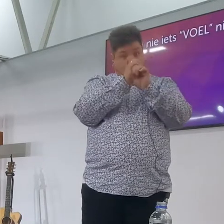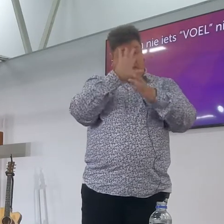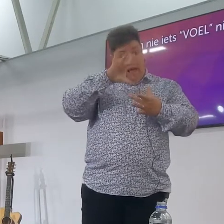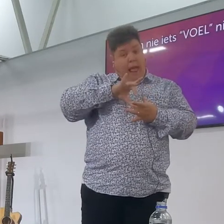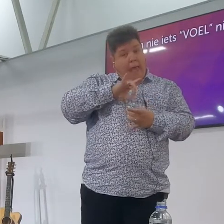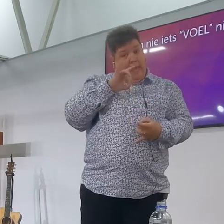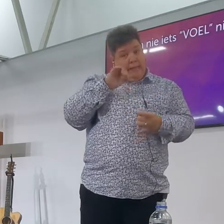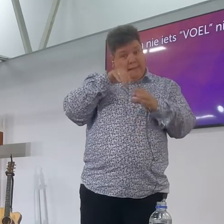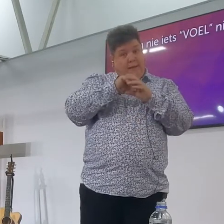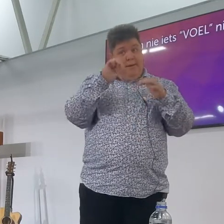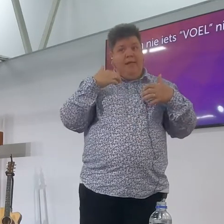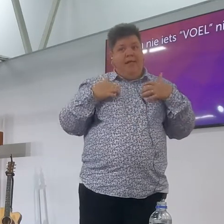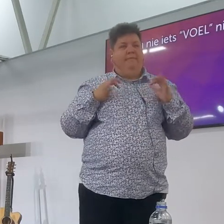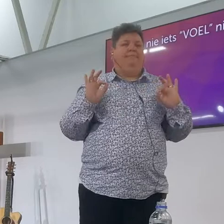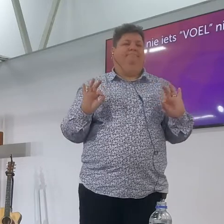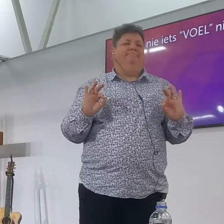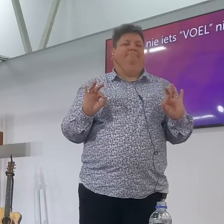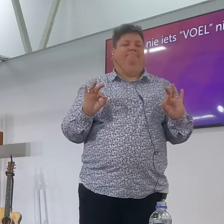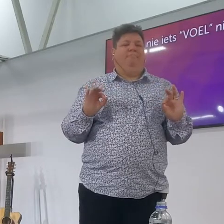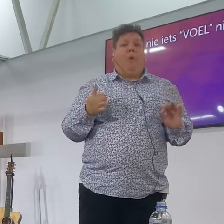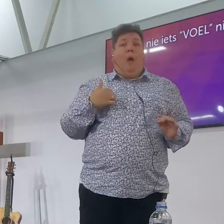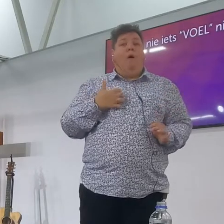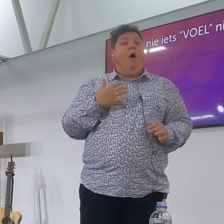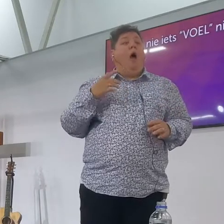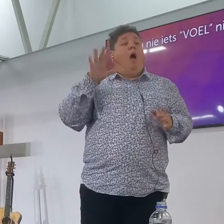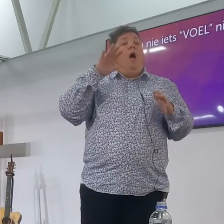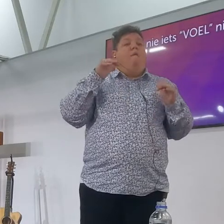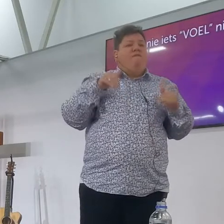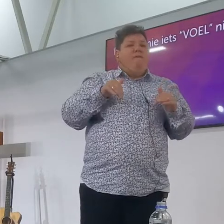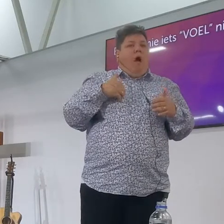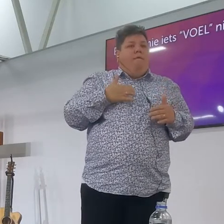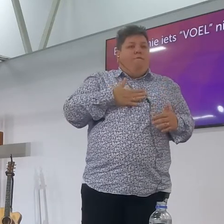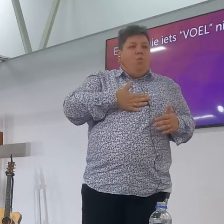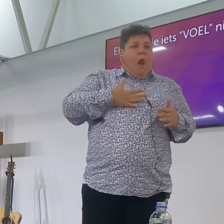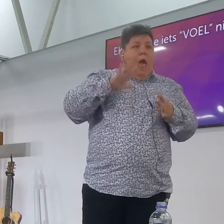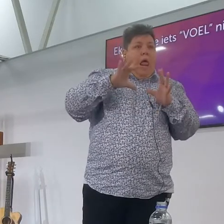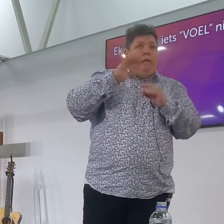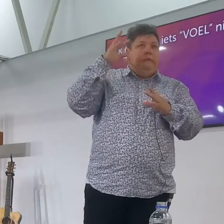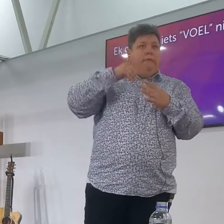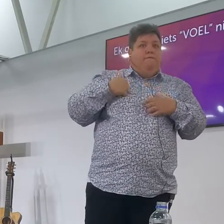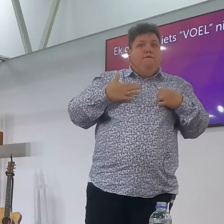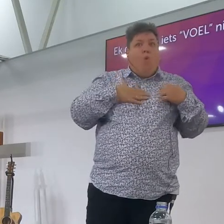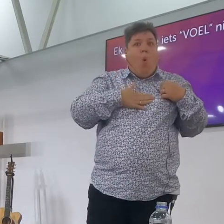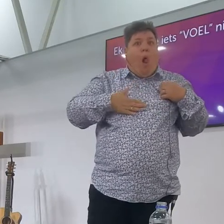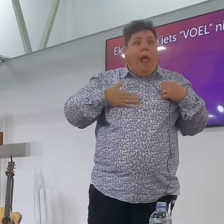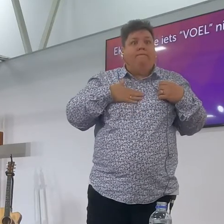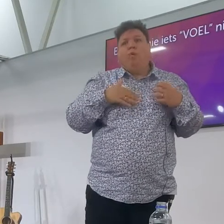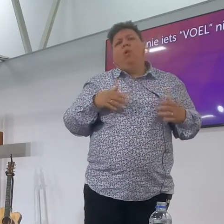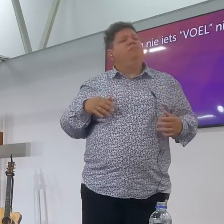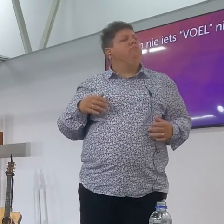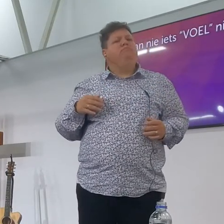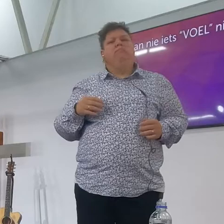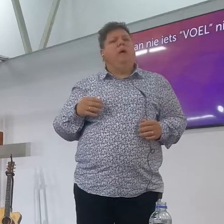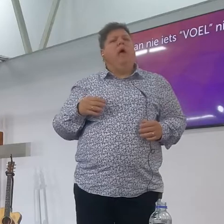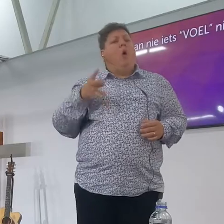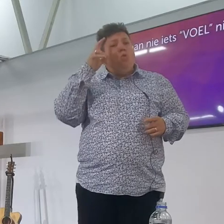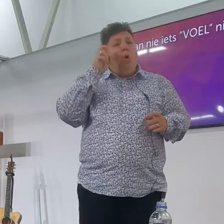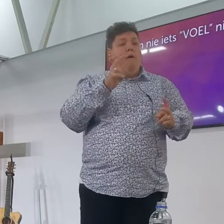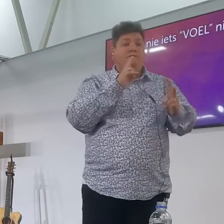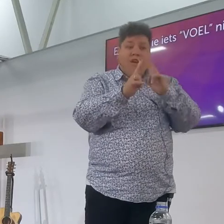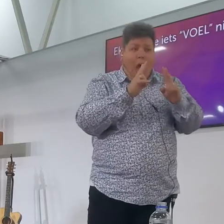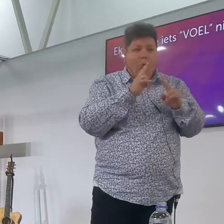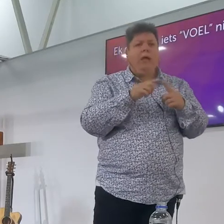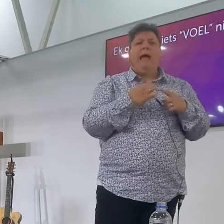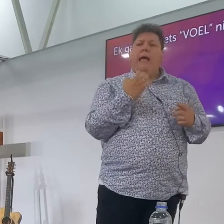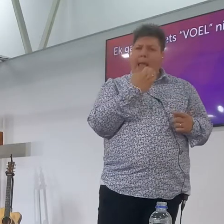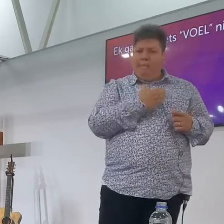lewe werk. Nou ok, so dis nie iets wat ek voel nie, en ek wil hê julle moet dit mooi verstaan. Natuurlik, 'n verhouding behels ook emosie. Broer, as